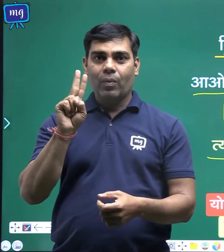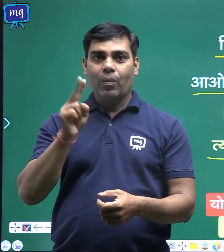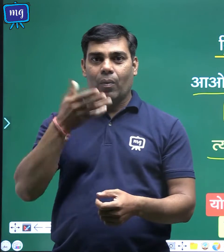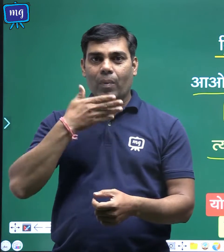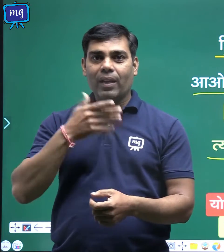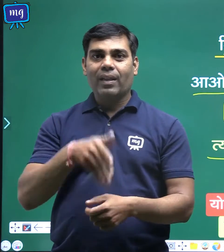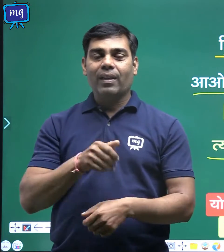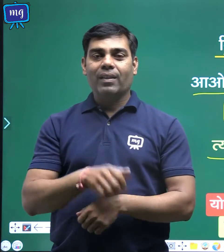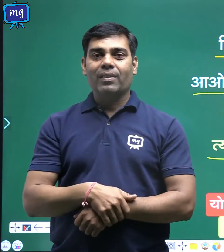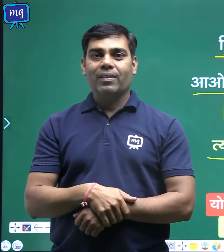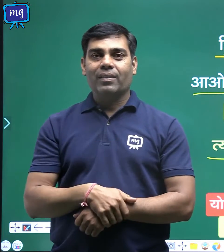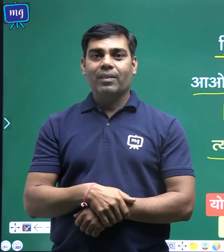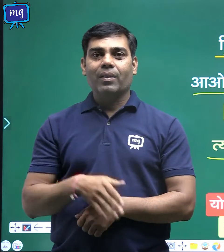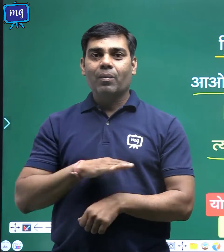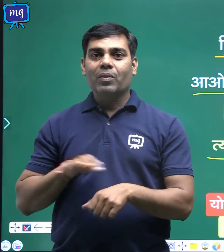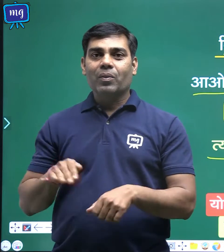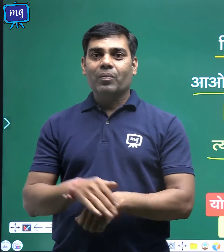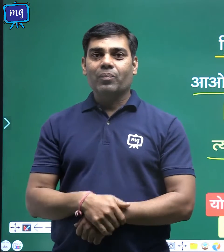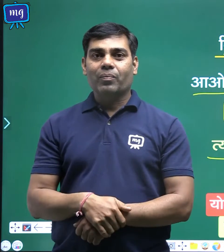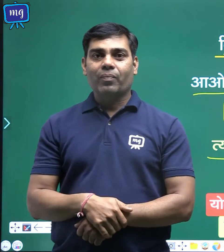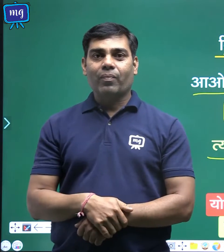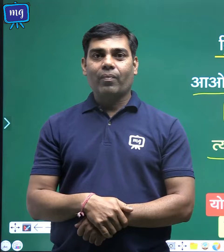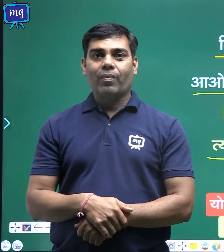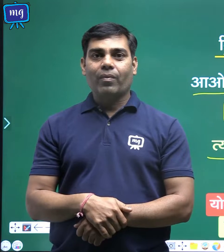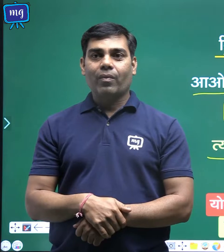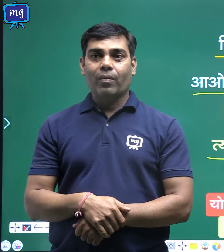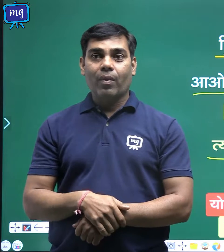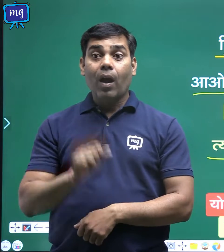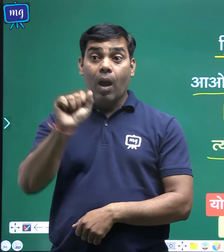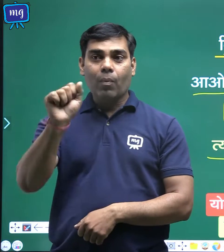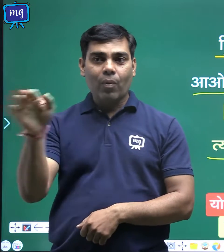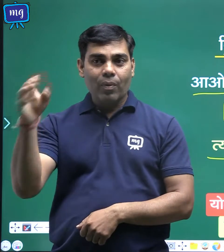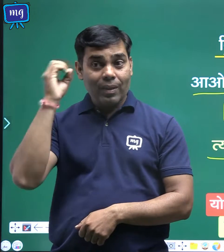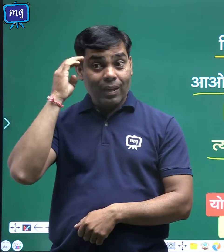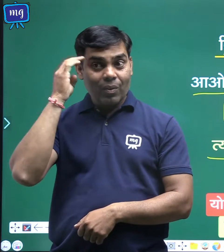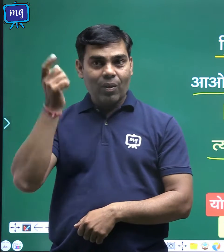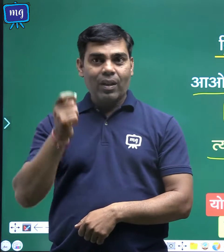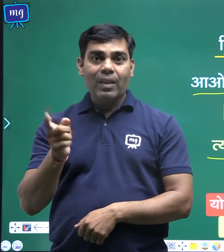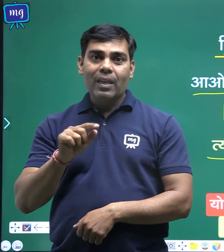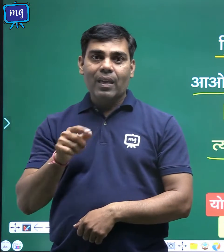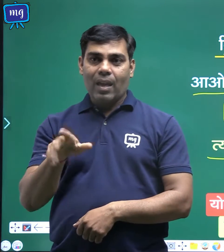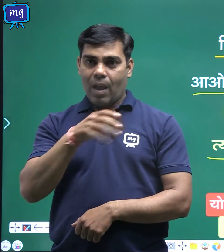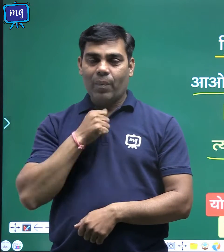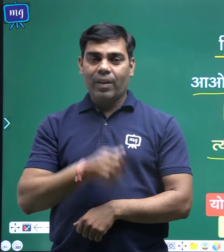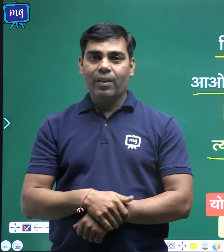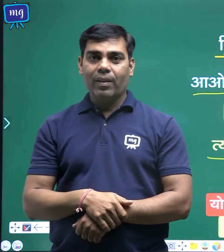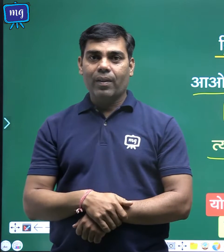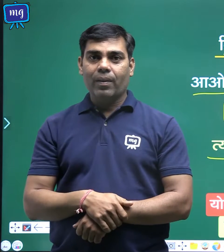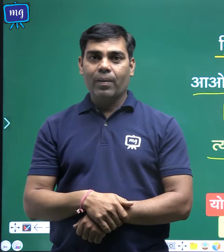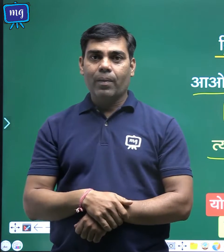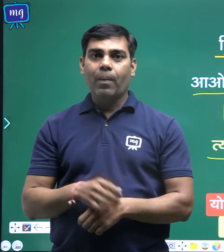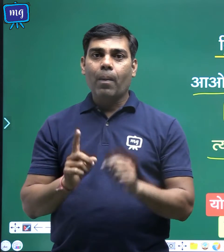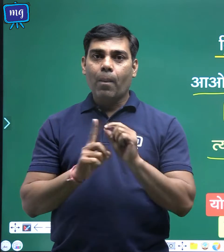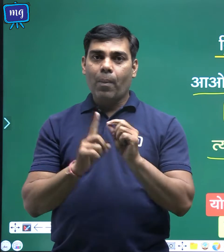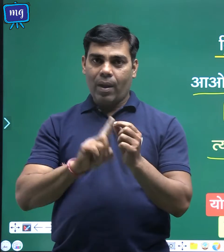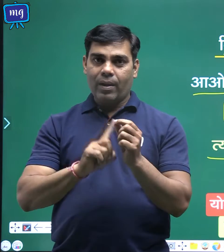पढ़ेंगे। बच्चों, आपको याद होगा कि हमने भाग 1